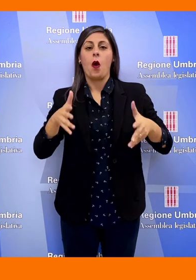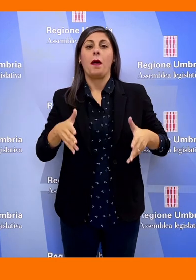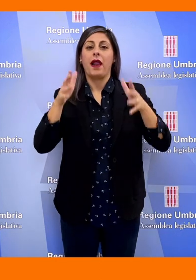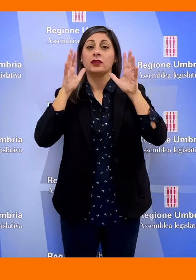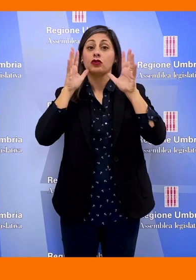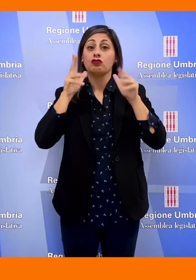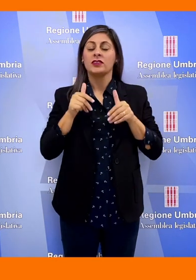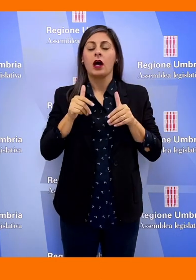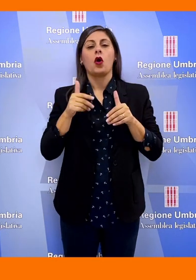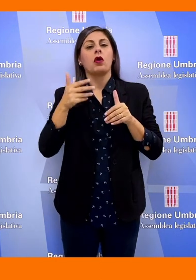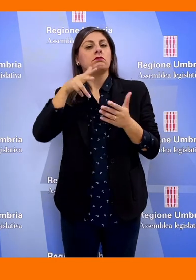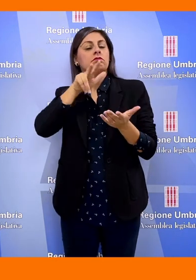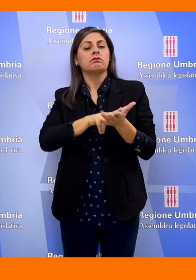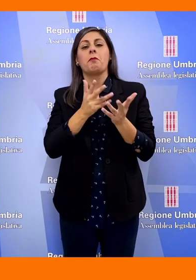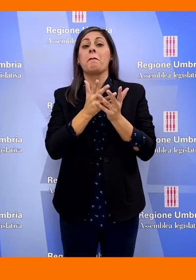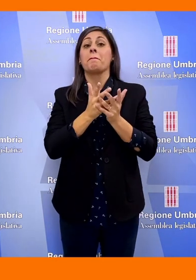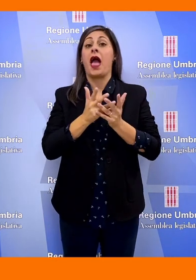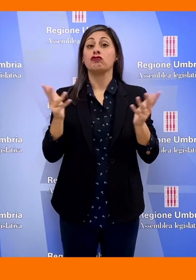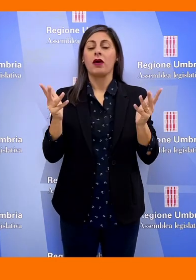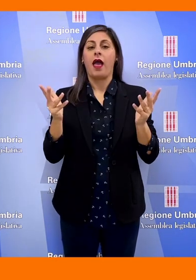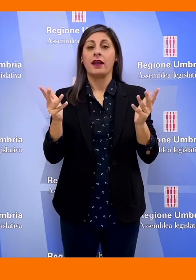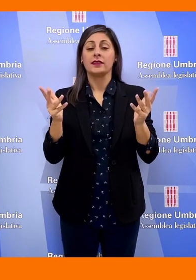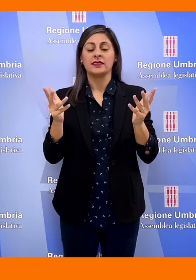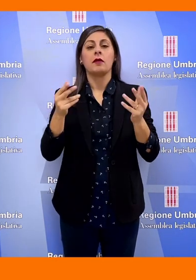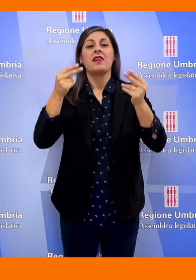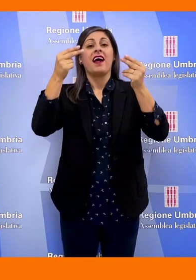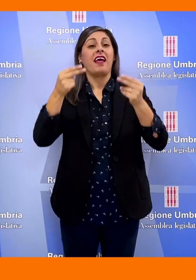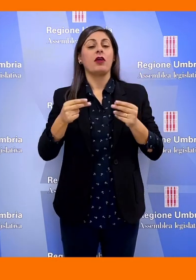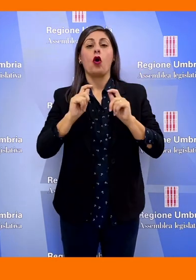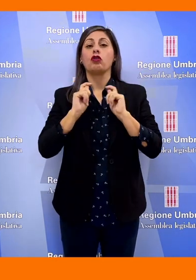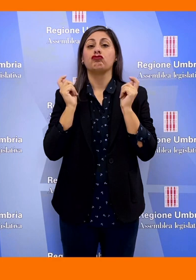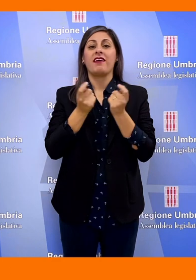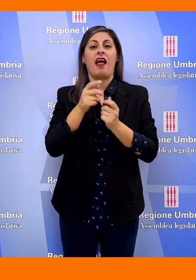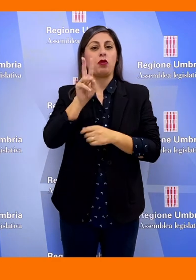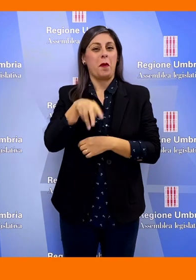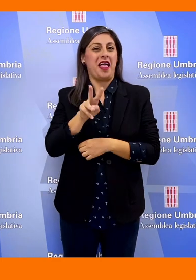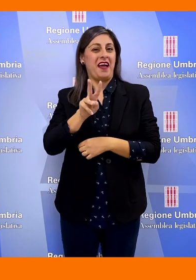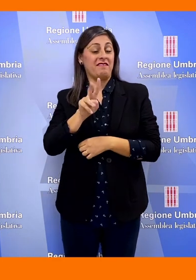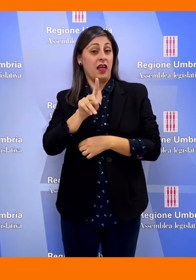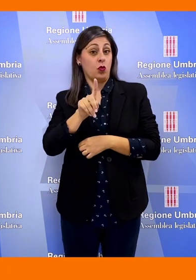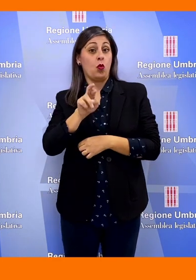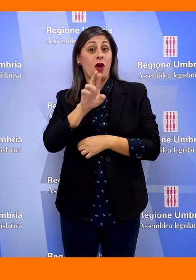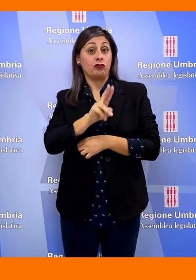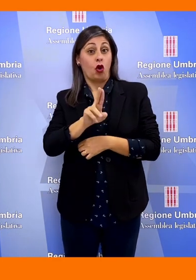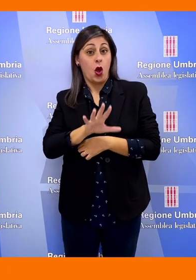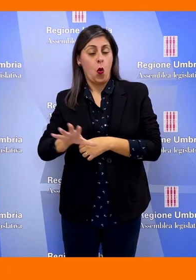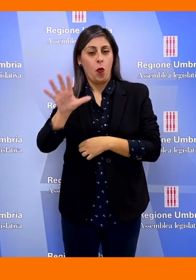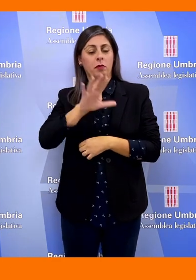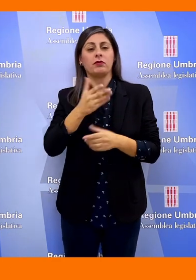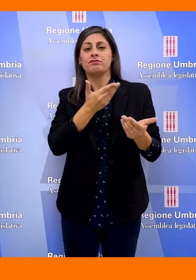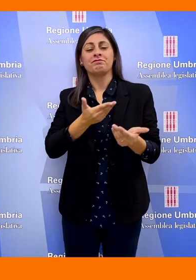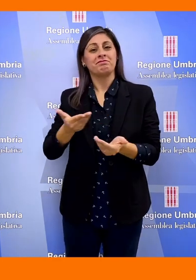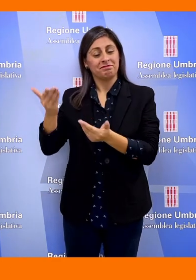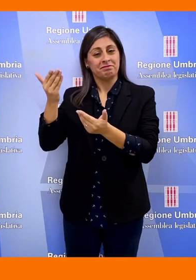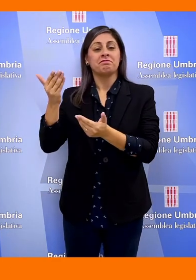Palazzo Cesaroni ha approvato a maggioranza il rendiconto generale 2021 della regione Umbria. Ce ne